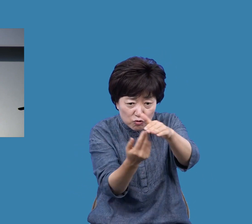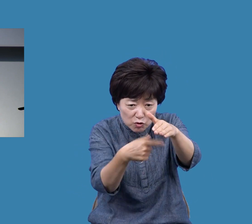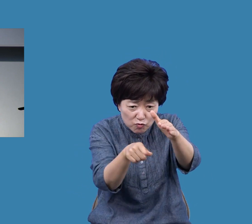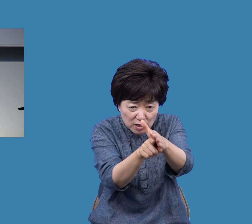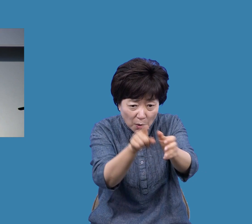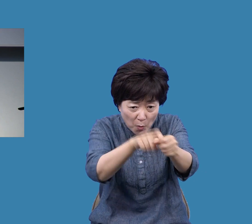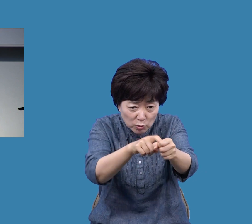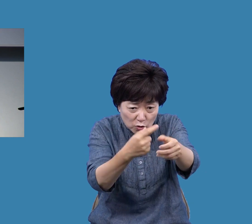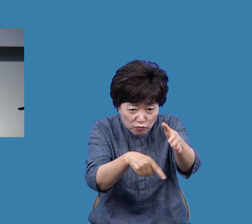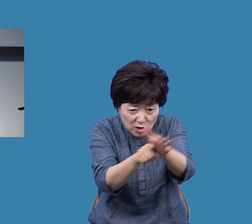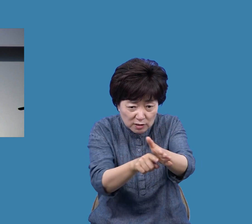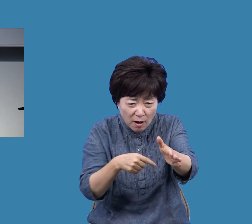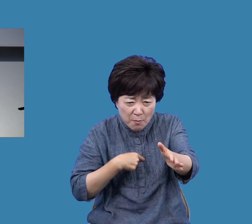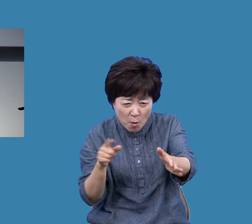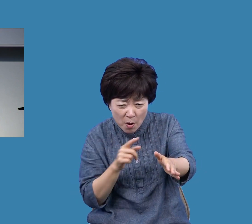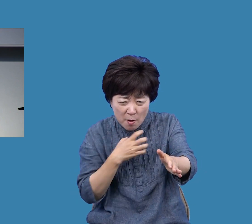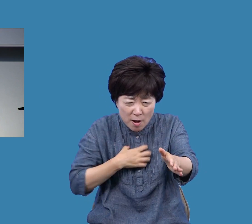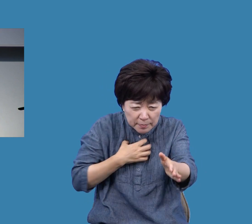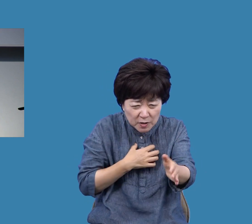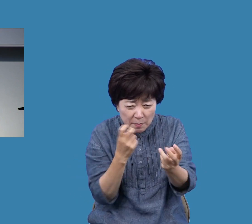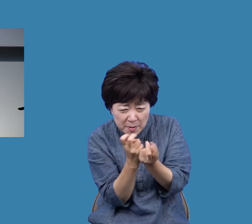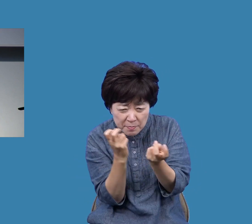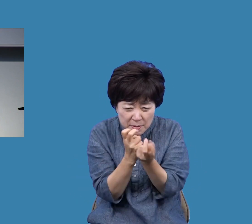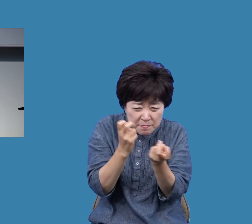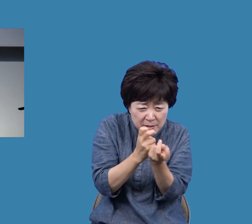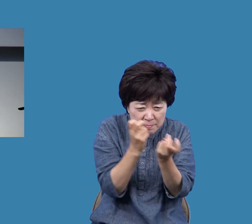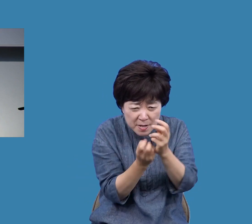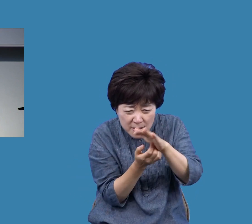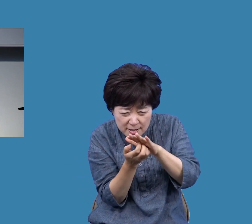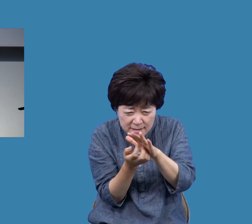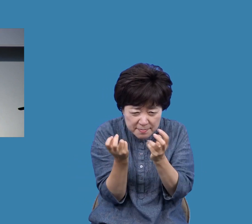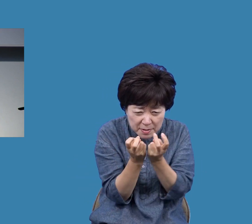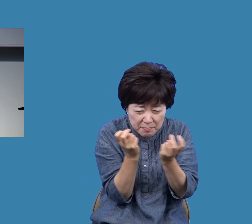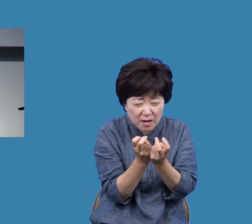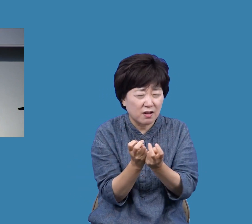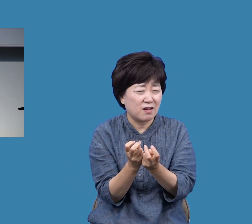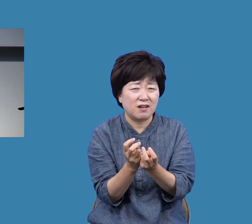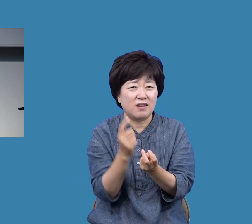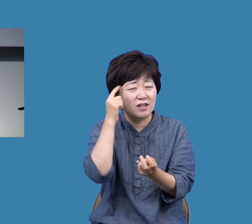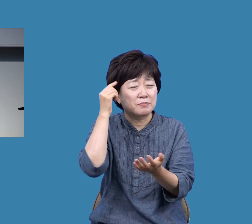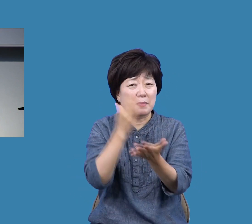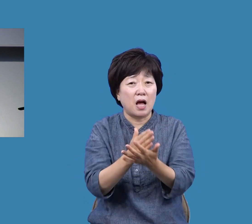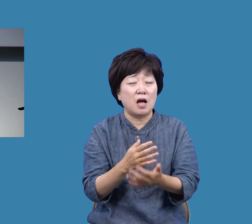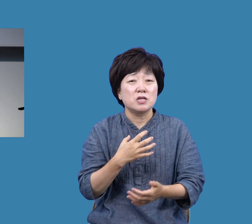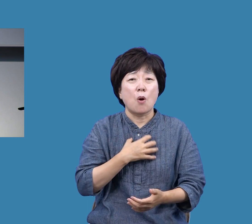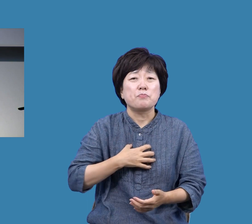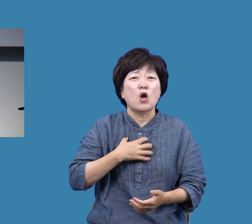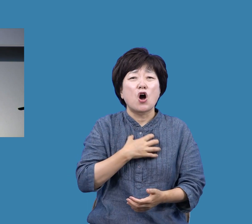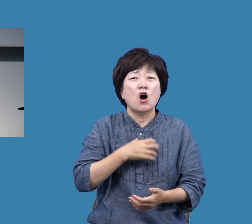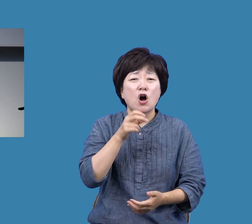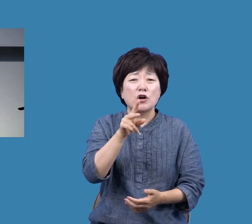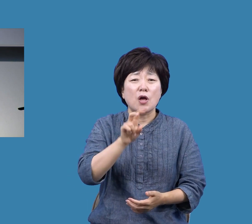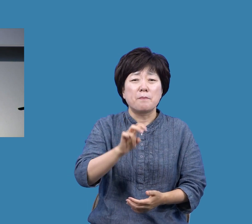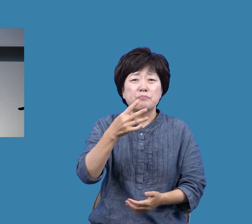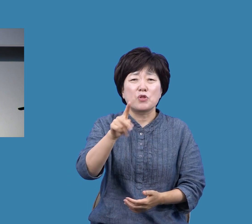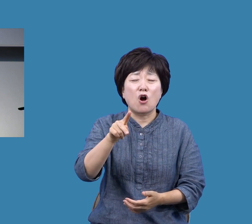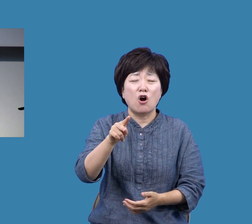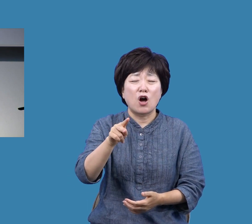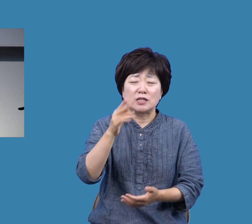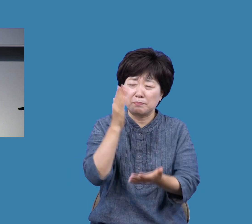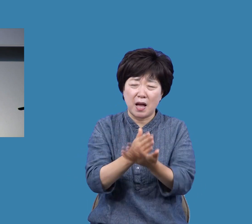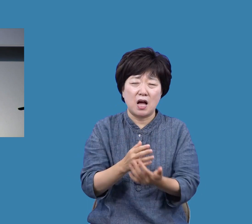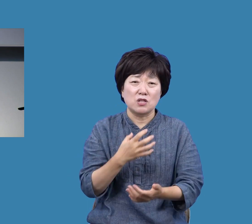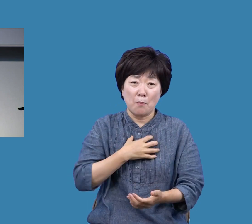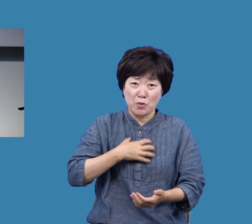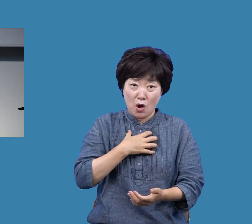염려 계속하고 이런 거 있잖아. 이런 거 말이야, 이런 거. 염려를 왜 해? 그 염려할 시간 있으면 기도를 더